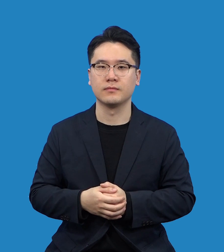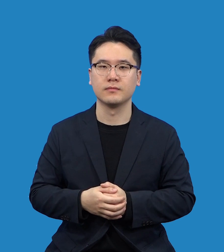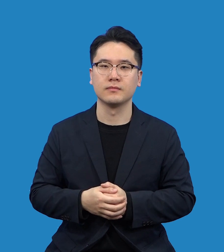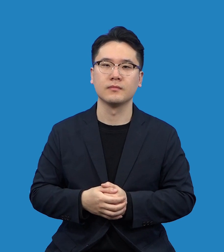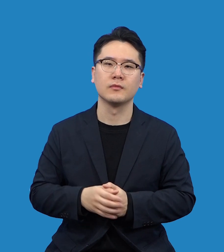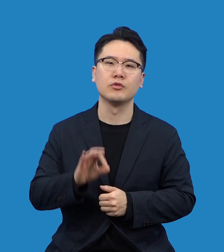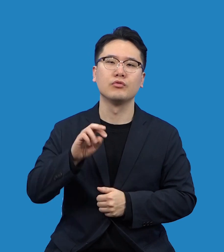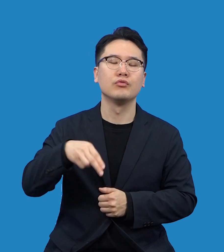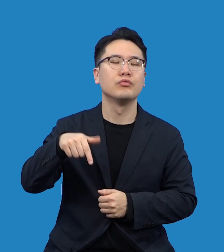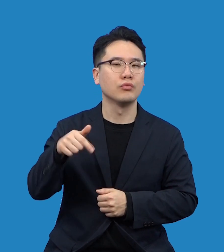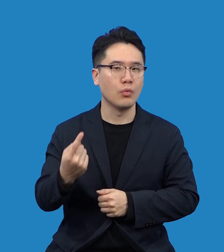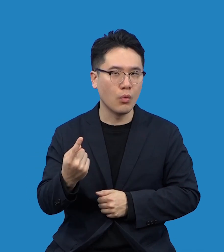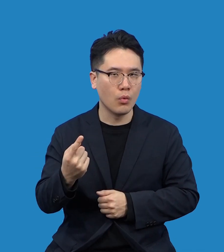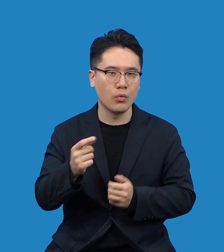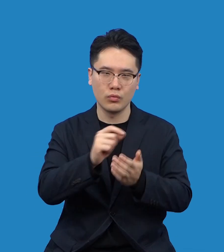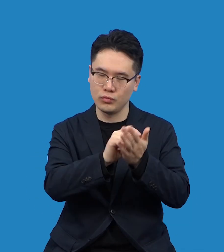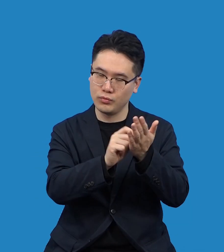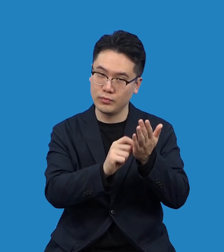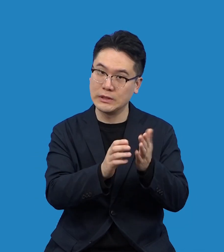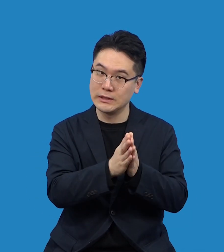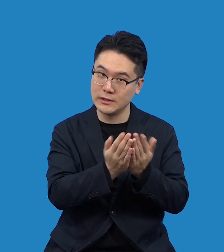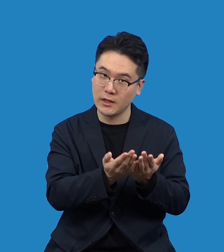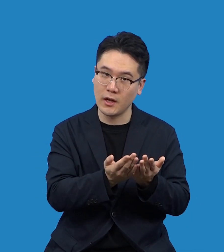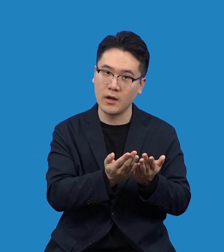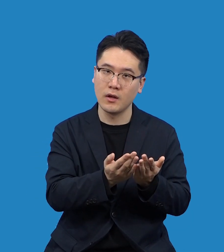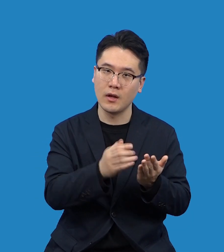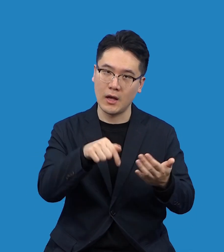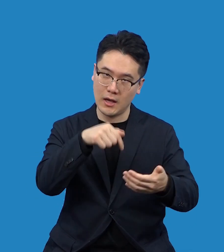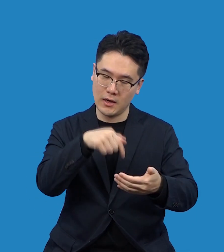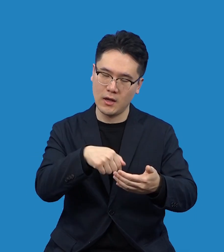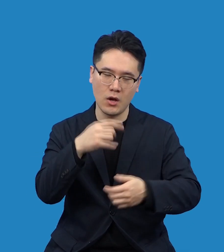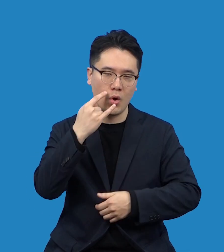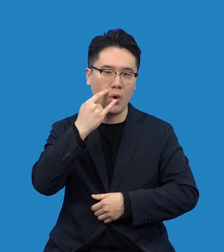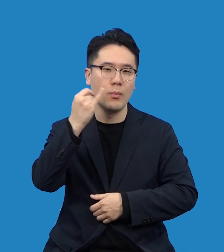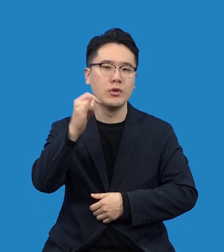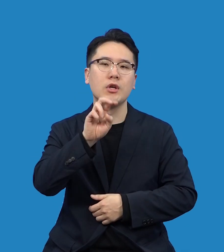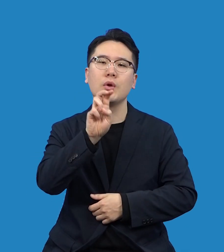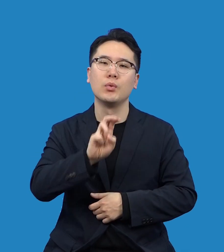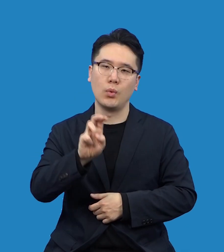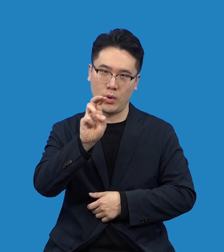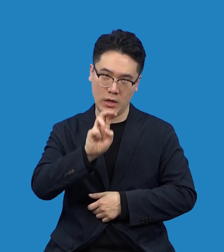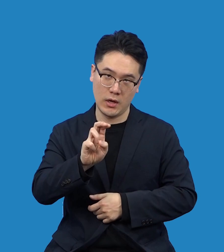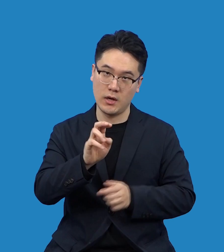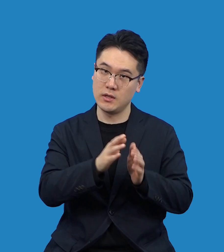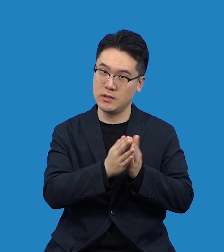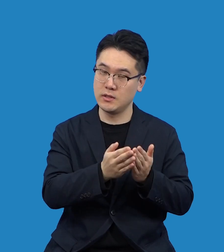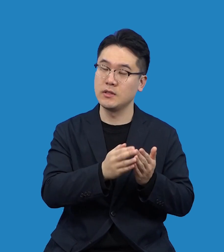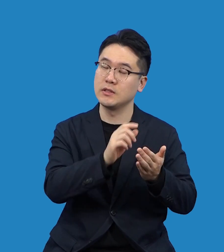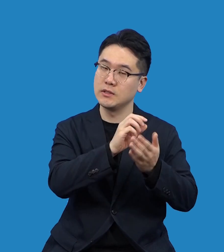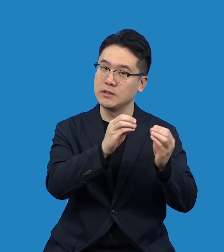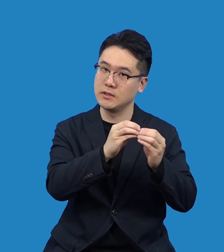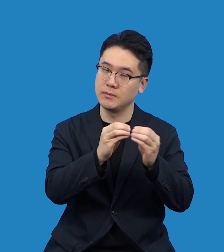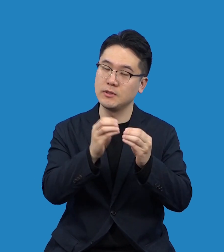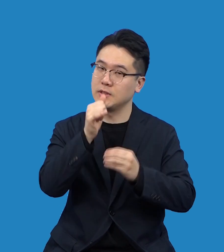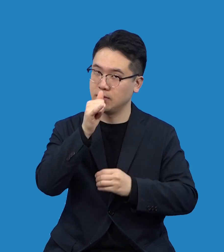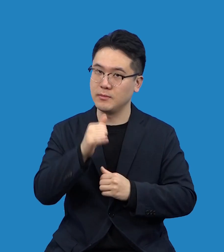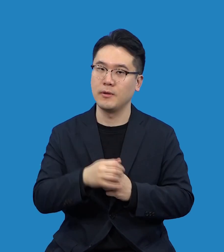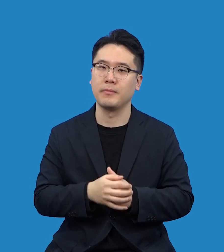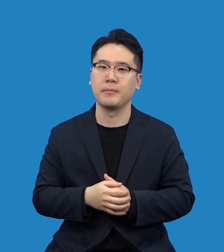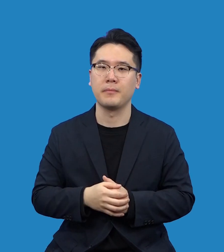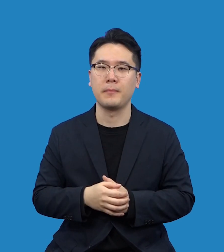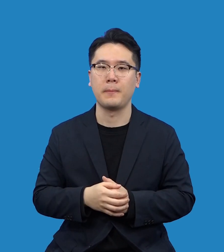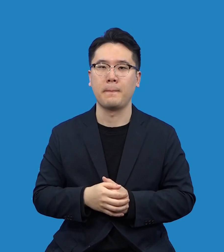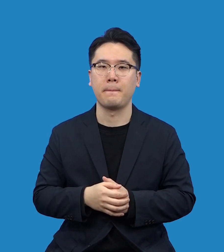유고 수필집에 어머니의 노래라는 글이 있습니다. 원고 정탁을 받고 어머니의